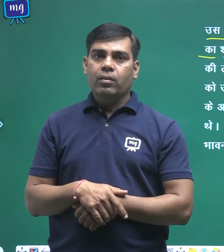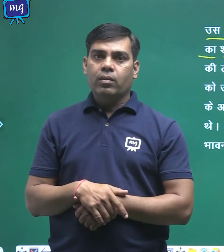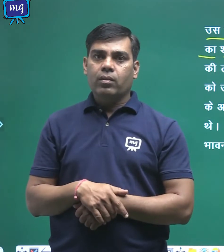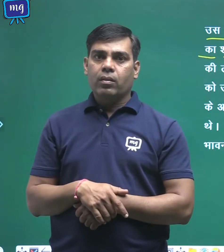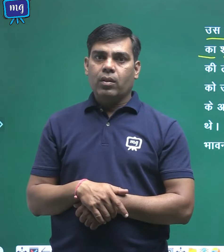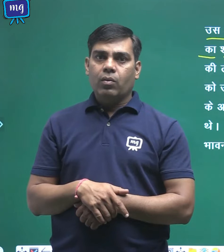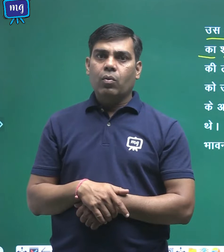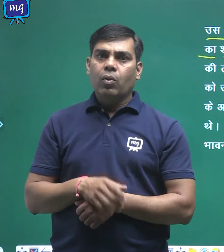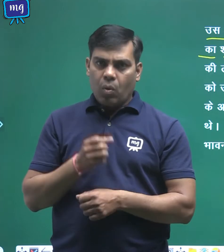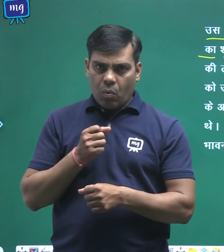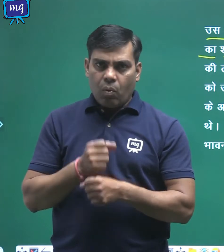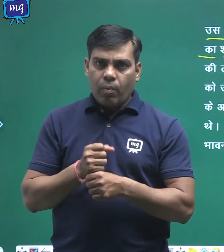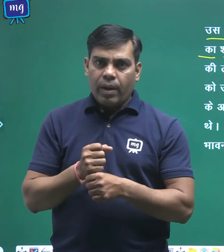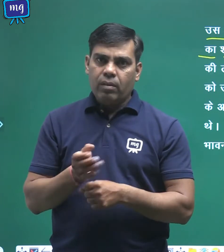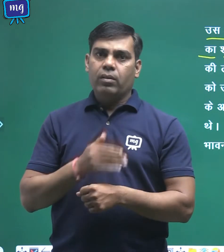शासन था।